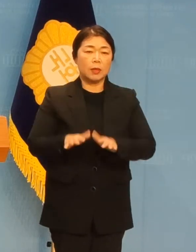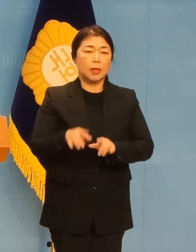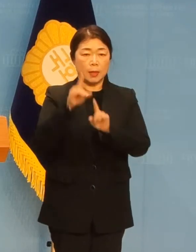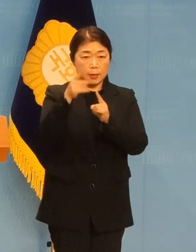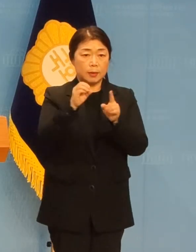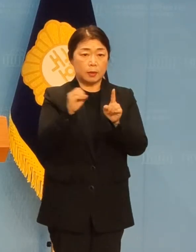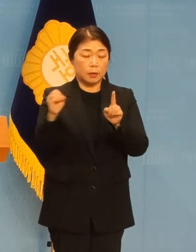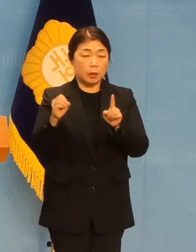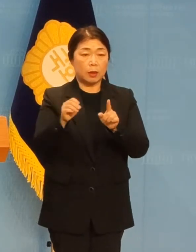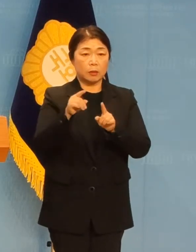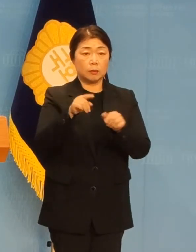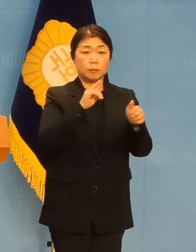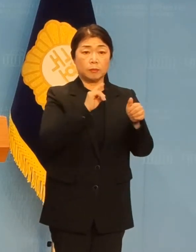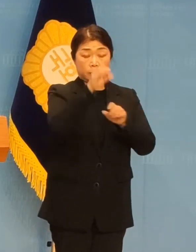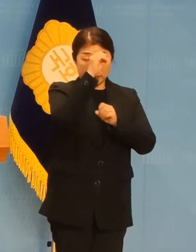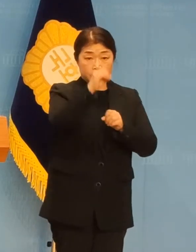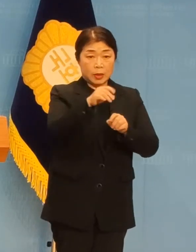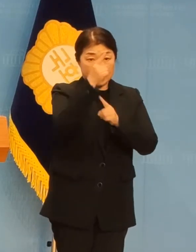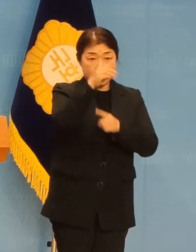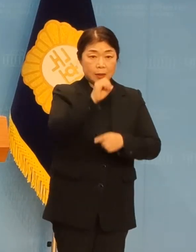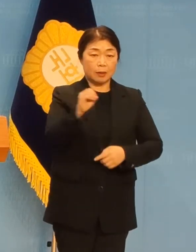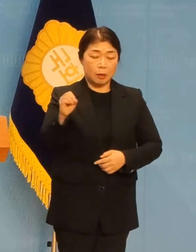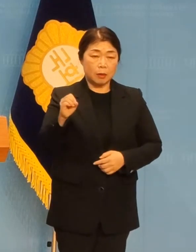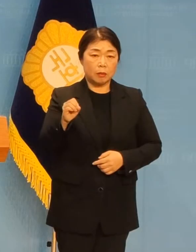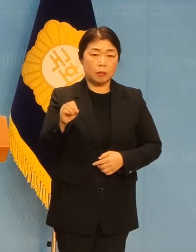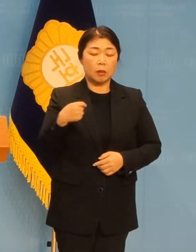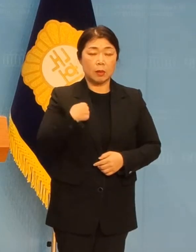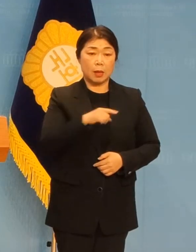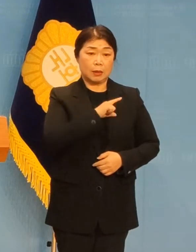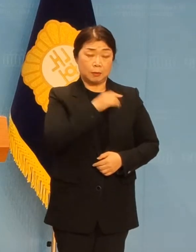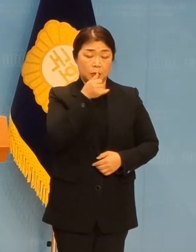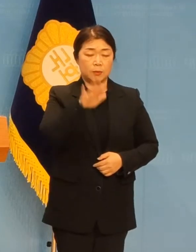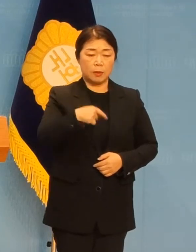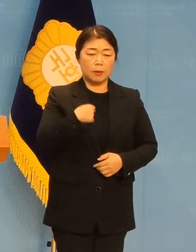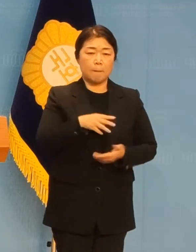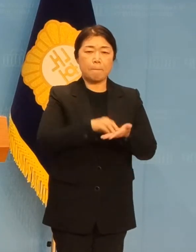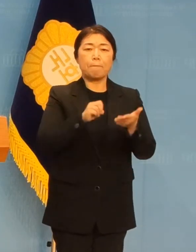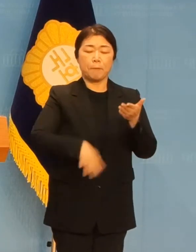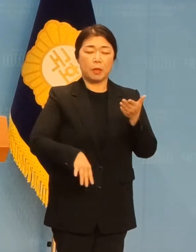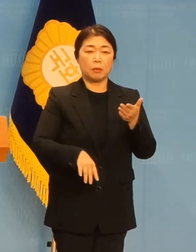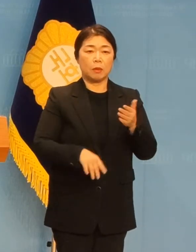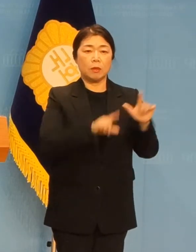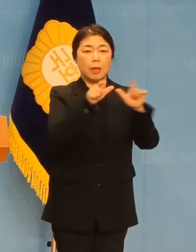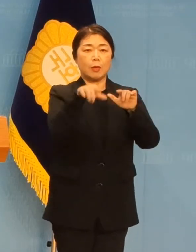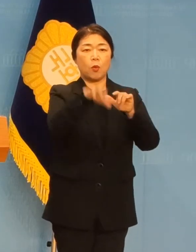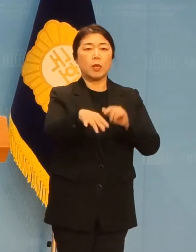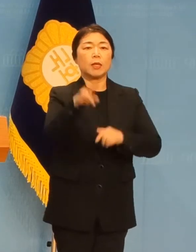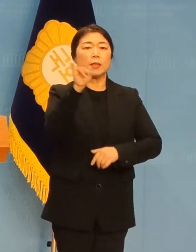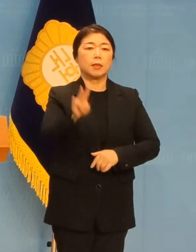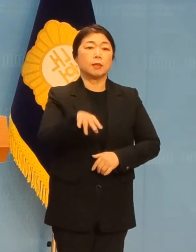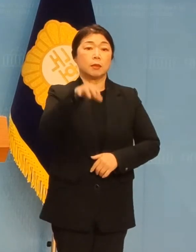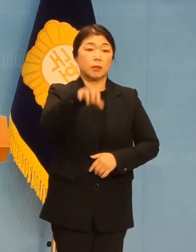이땡땡, 저에게는 이름이 있지만 여기까지만 하겠습니다. 주거지는